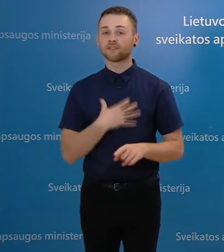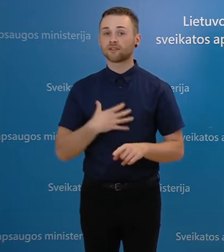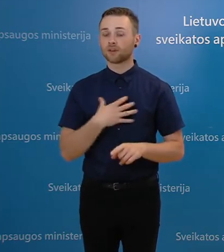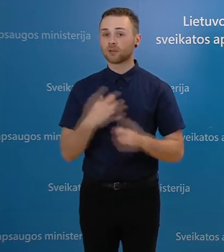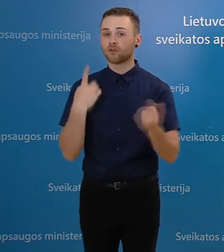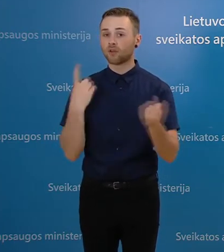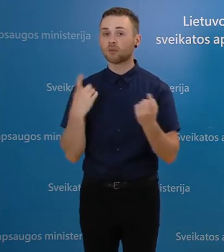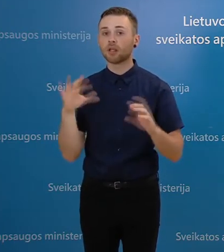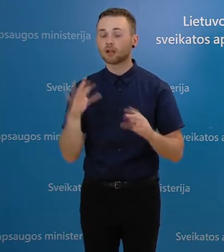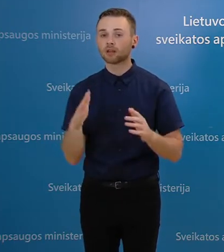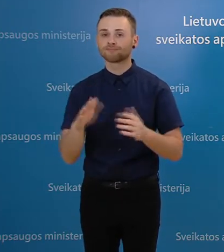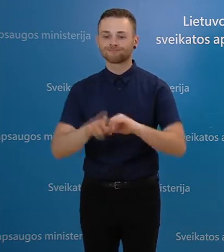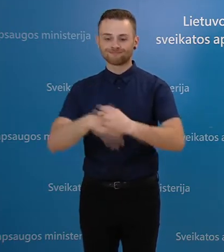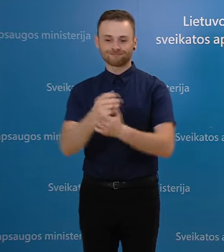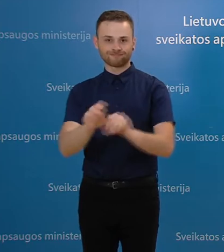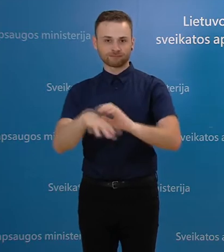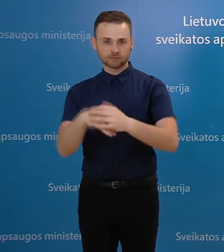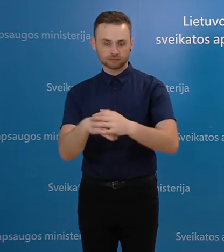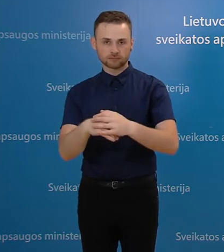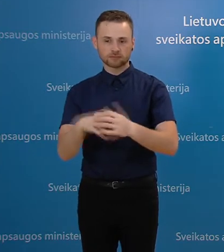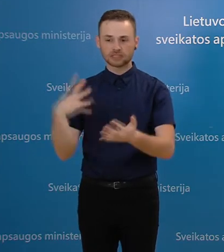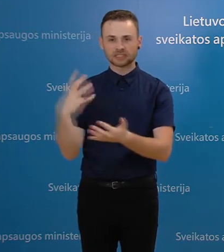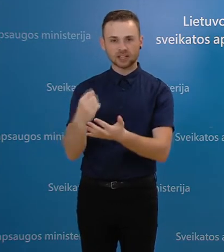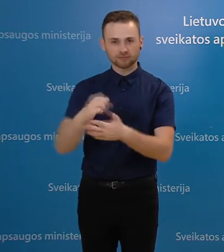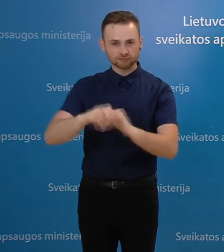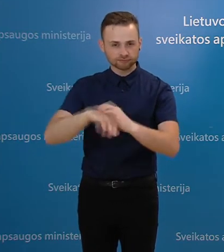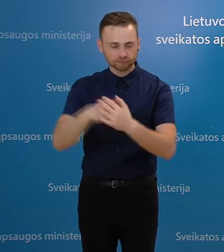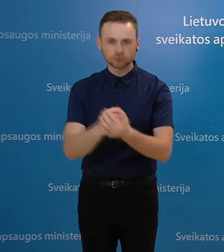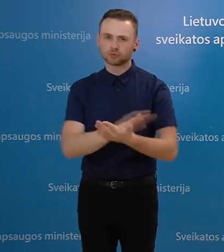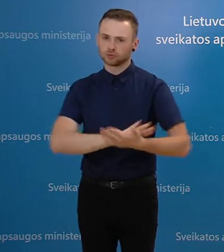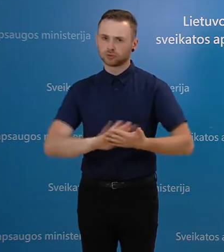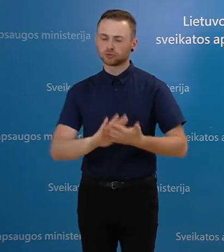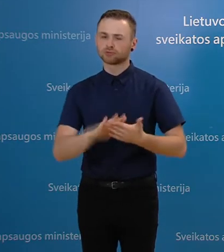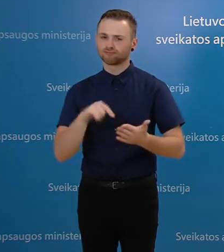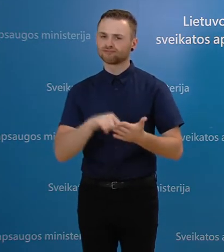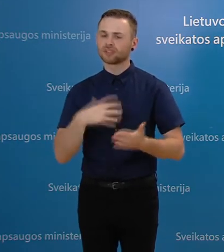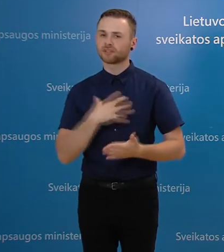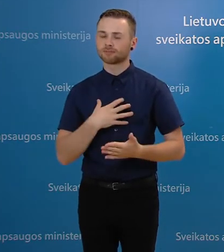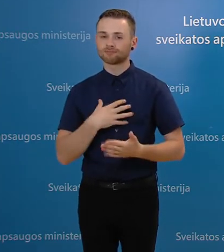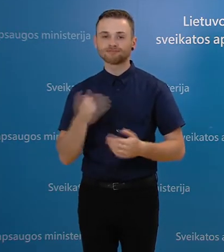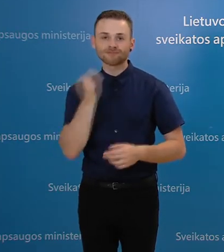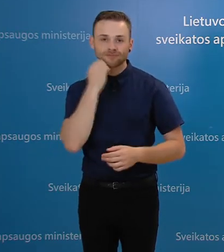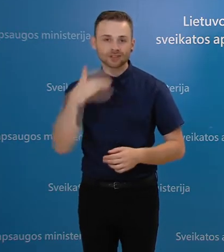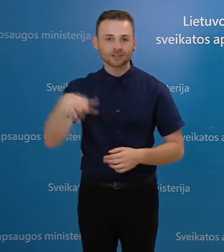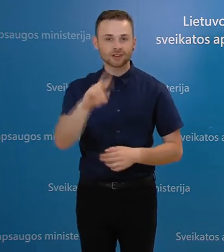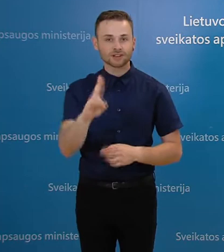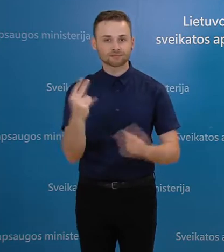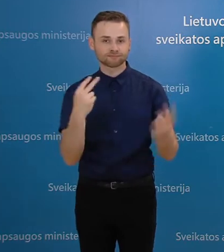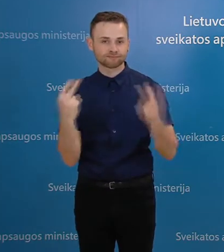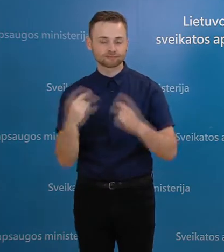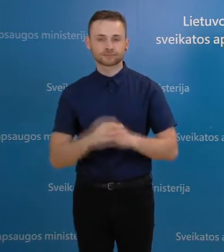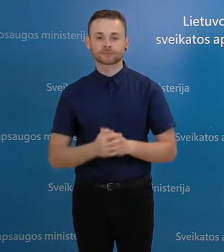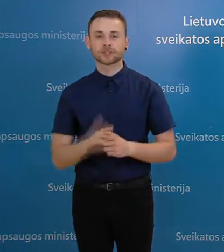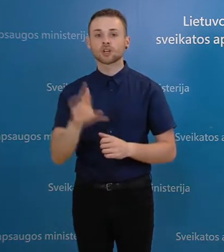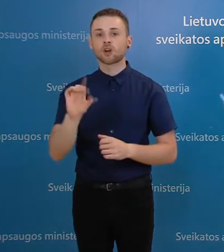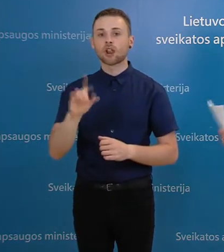būtų higiena, rankų plovimas, rankų dezinfekcija ir panašios priemonės. Taigi, ačiū už dėmesį. Ačiū Rolandai,